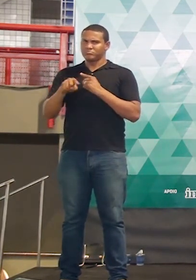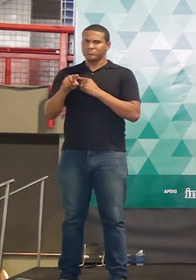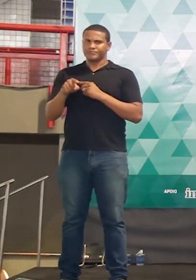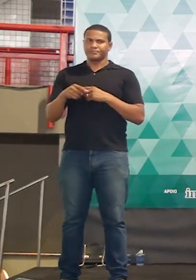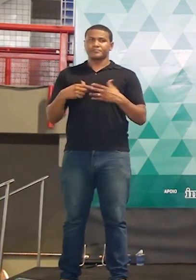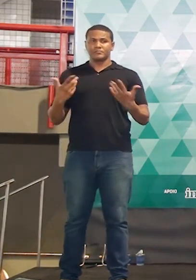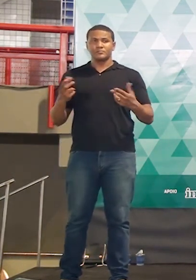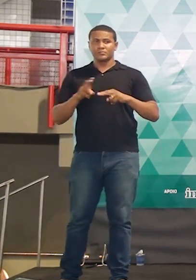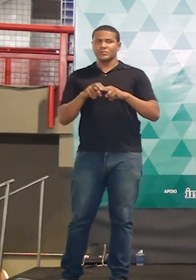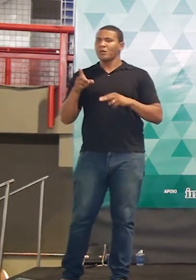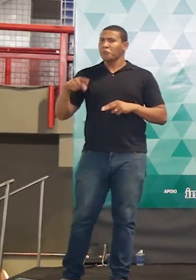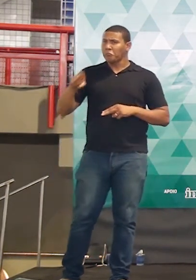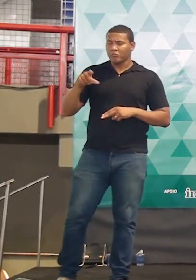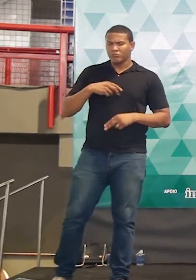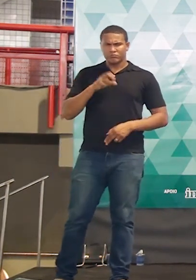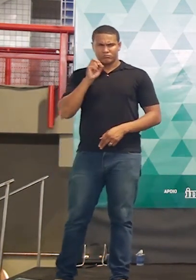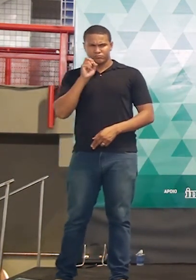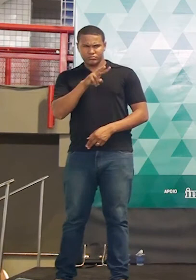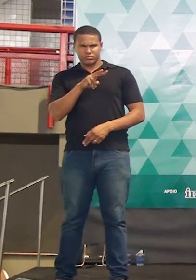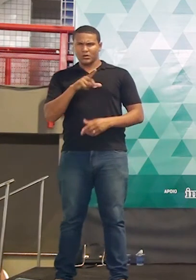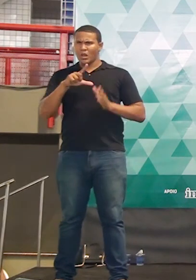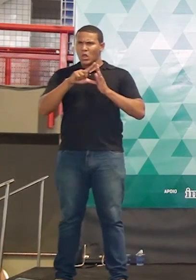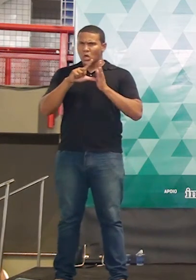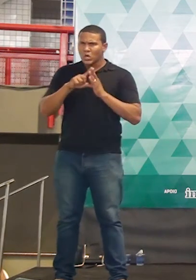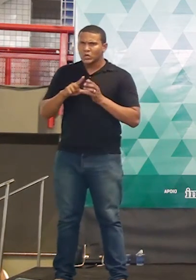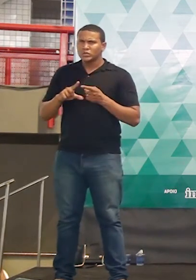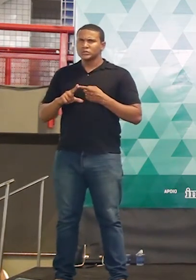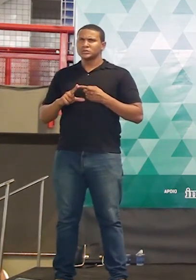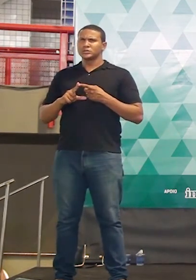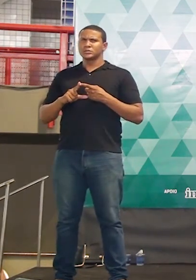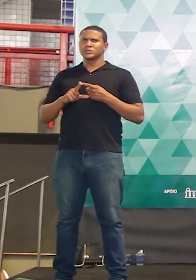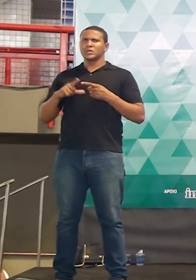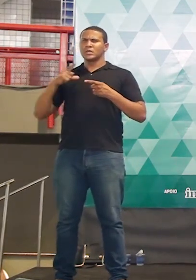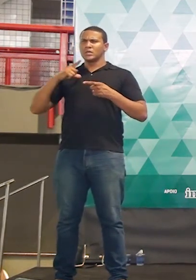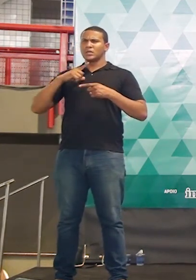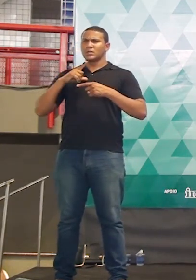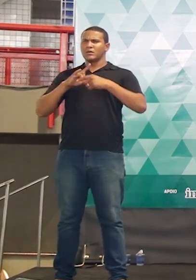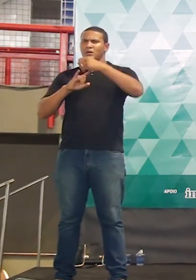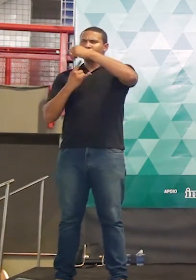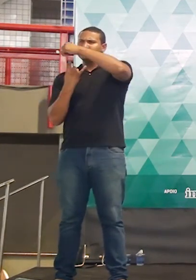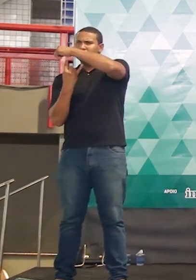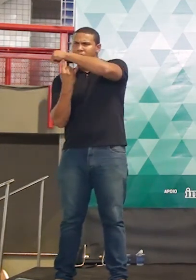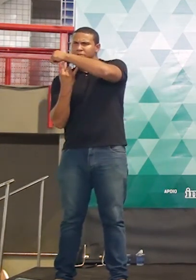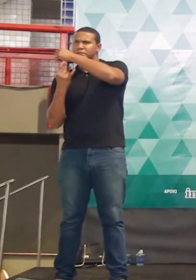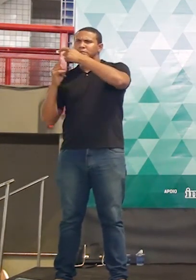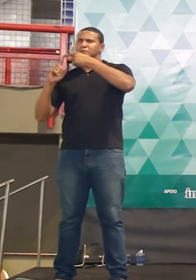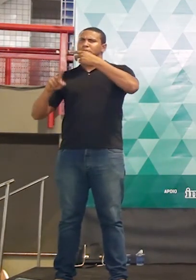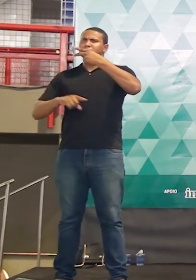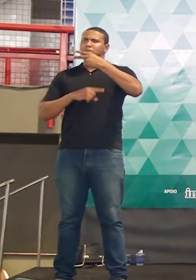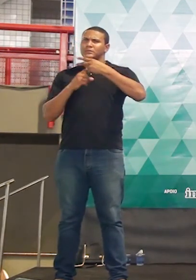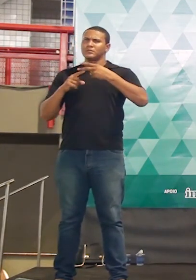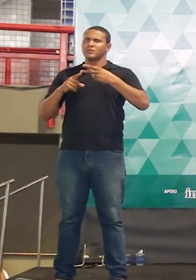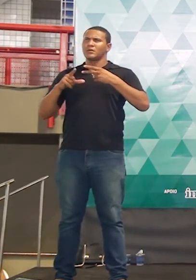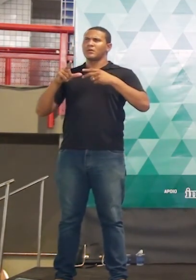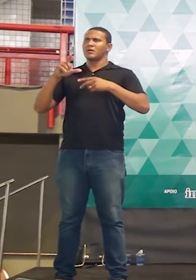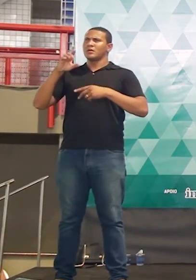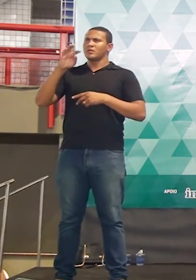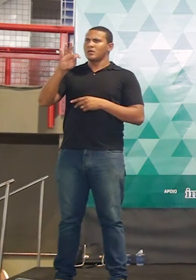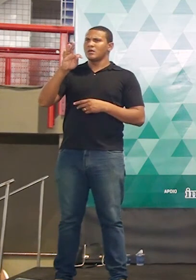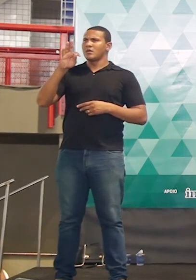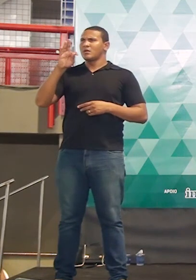Onde vocês virem lojas, cartazes, faixas que tem TVs com